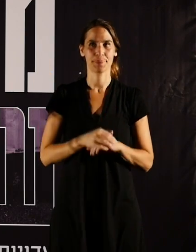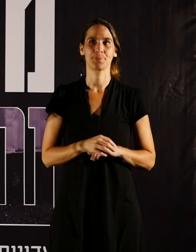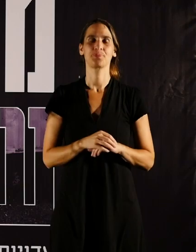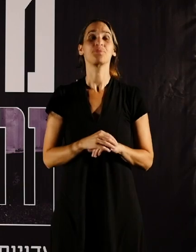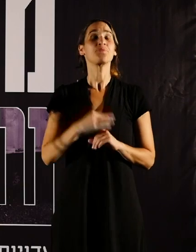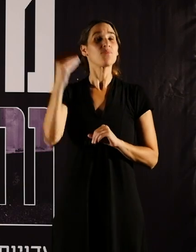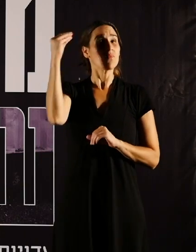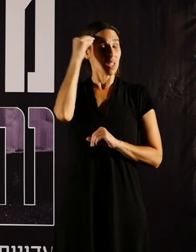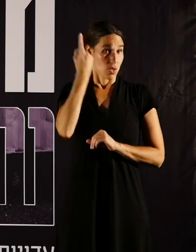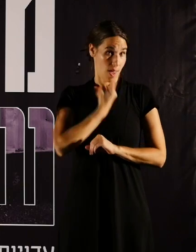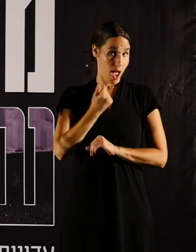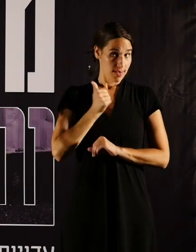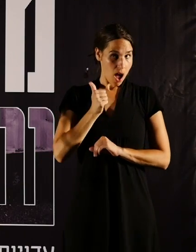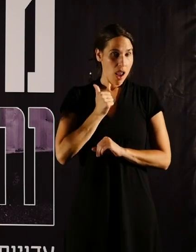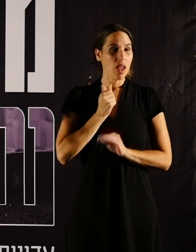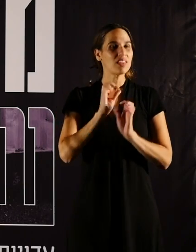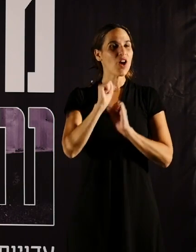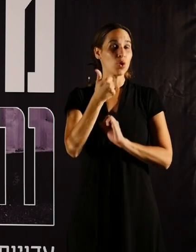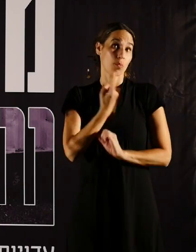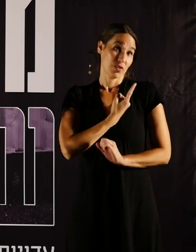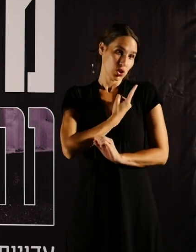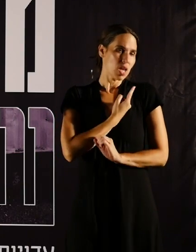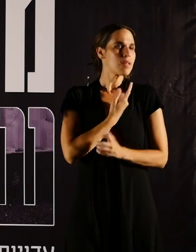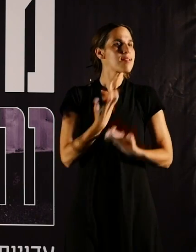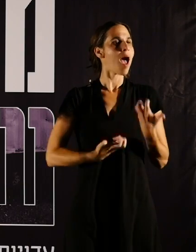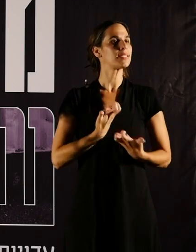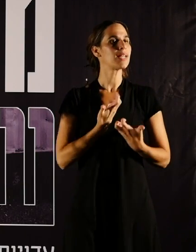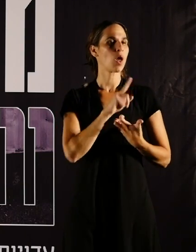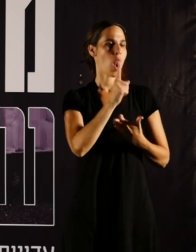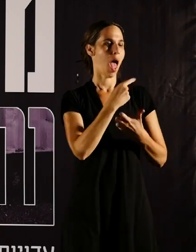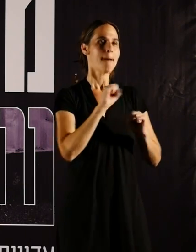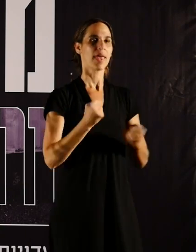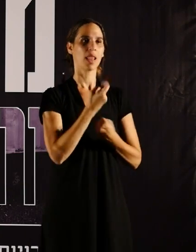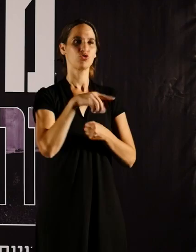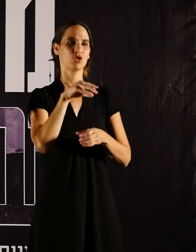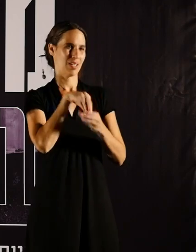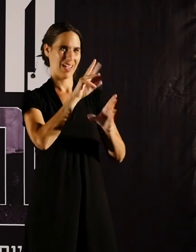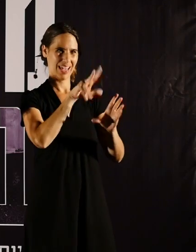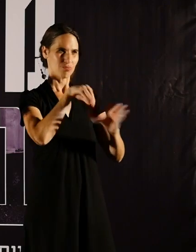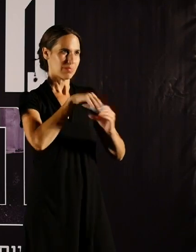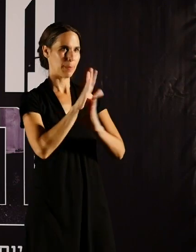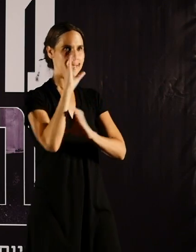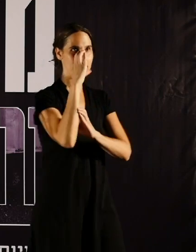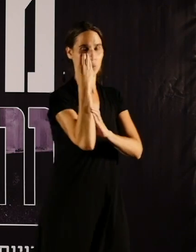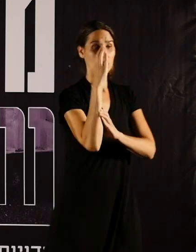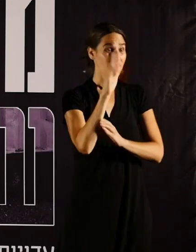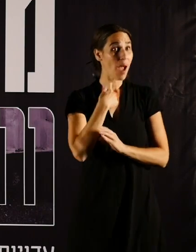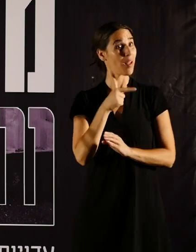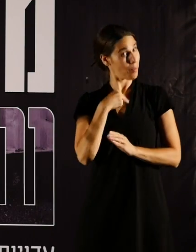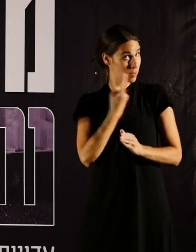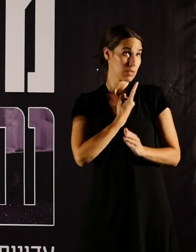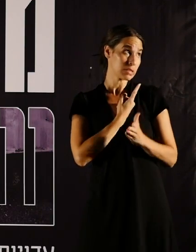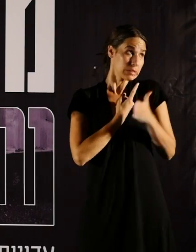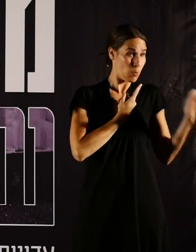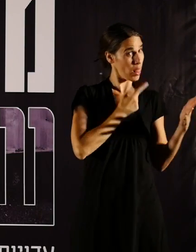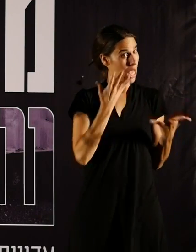2014. אני זוכר שכחייל, אני דבר ראשון אישית, נורא כעסתי על הפעילים שהסתובבו בחברון עם מצלמות. גם אם באתי מרקע שמאלני